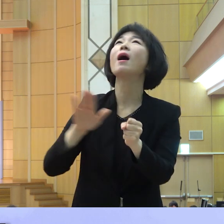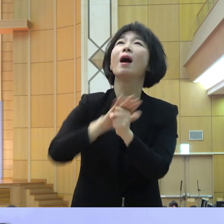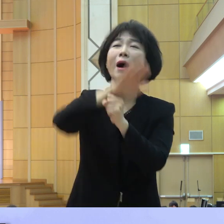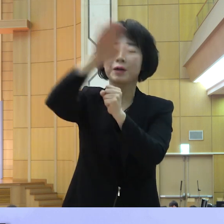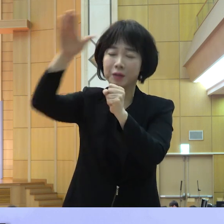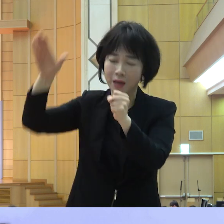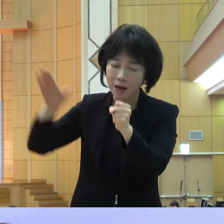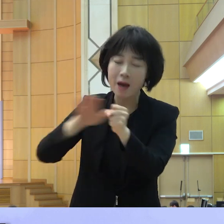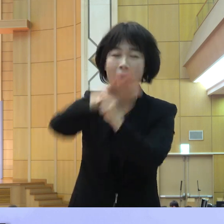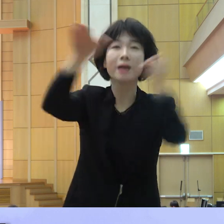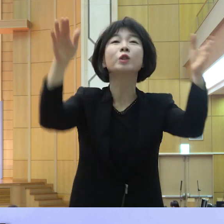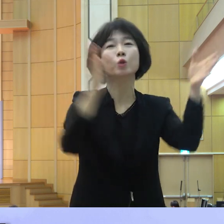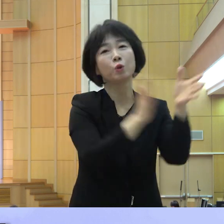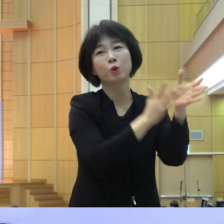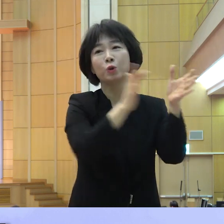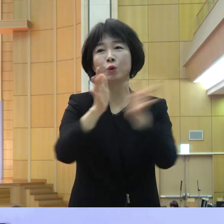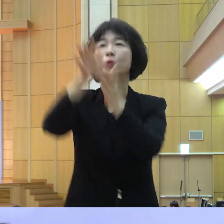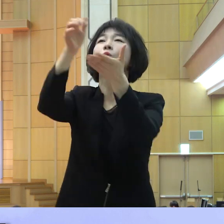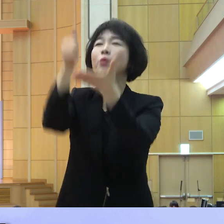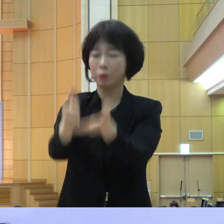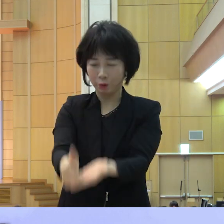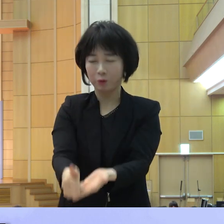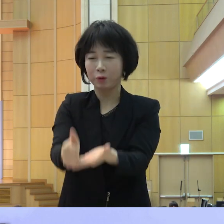사랑 예수